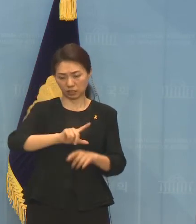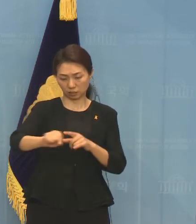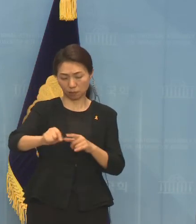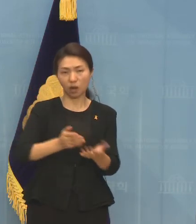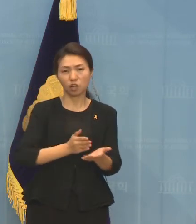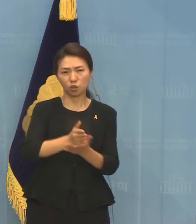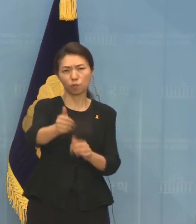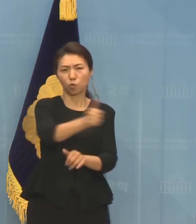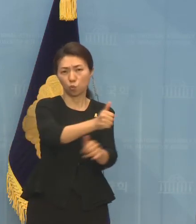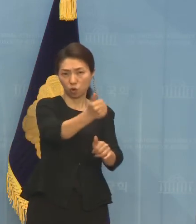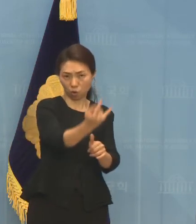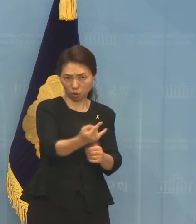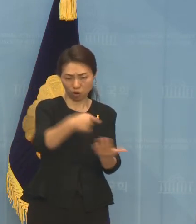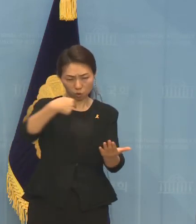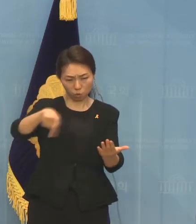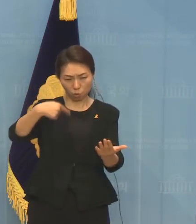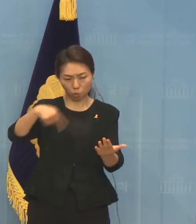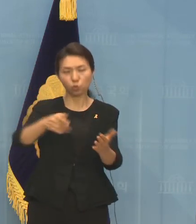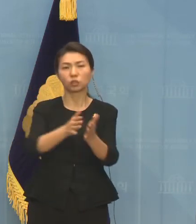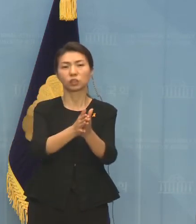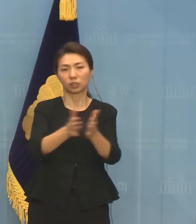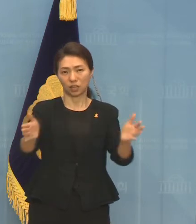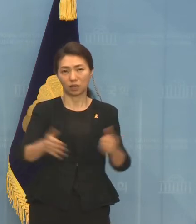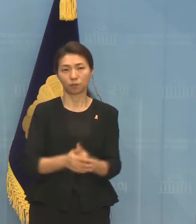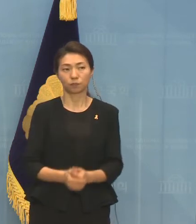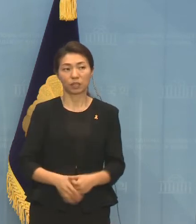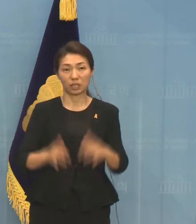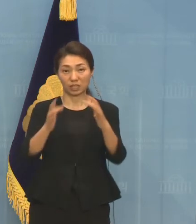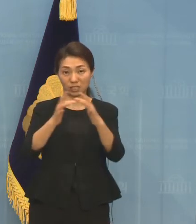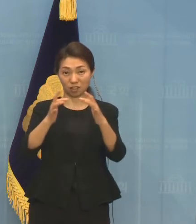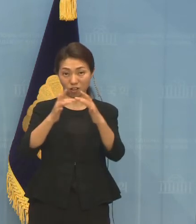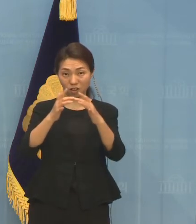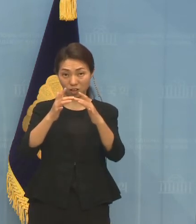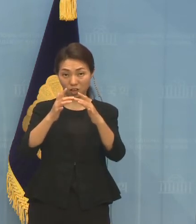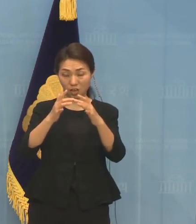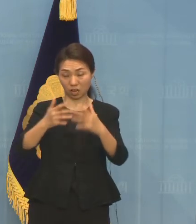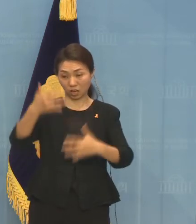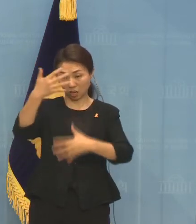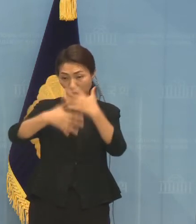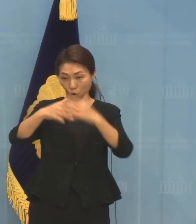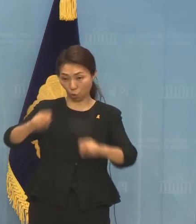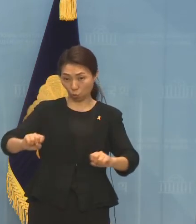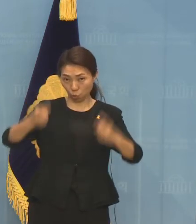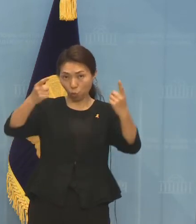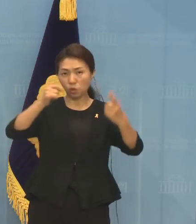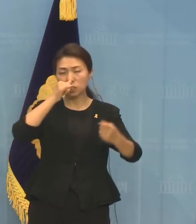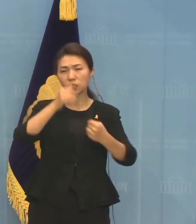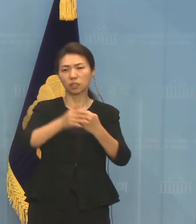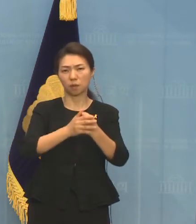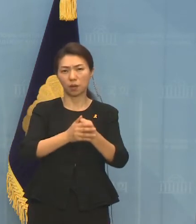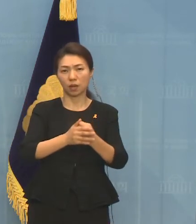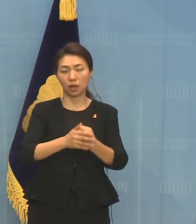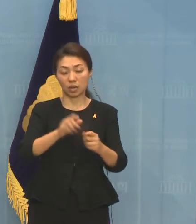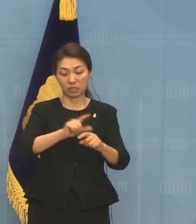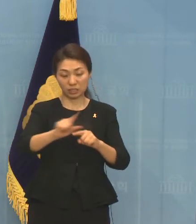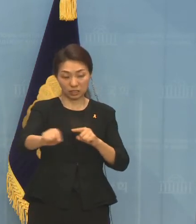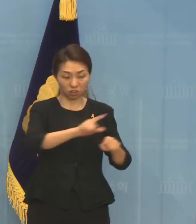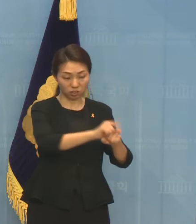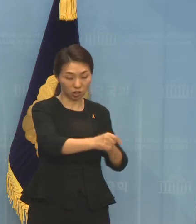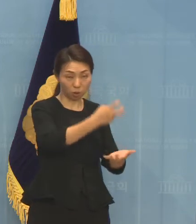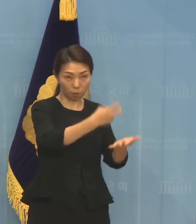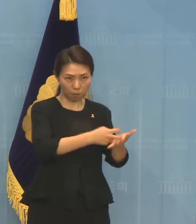위한 시설로서 총 사업비 467억 7,900만 원, 지하 1층, 지하 4층,